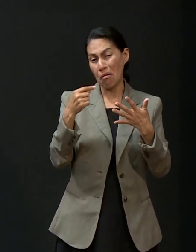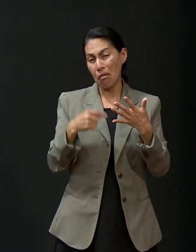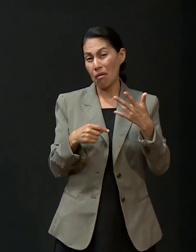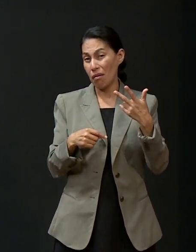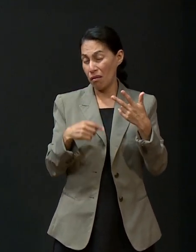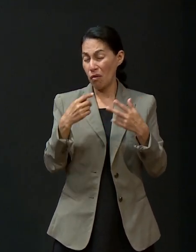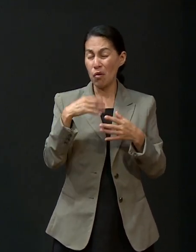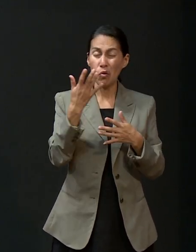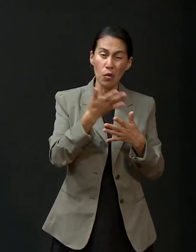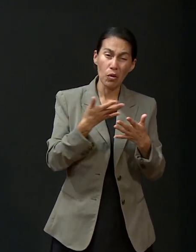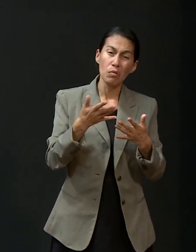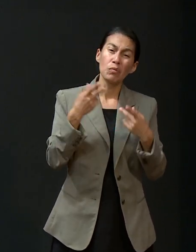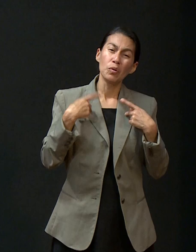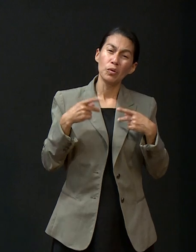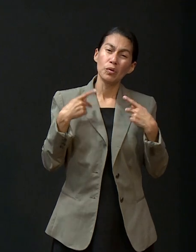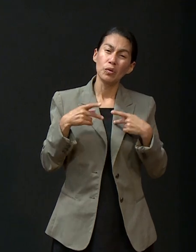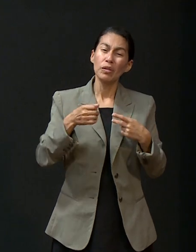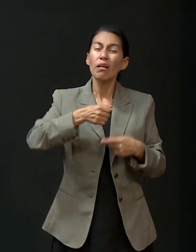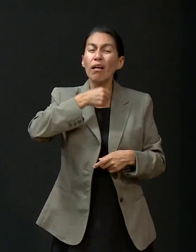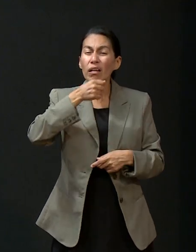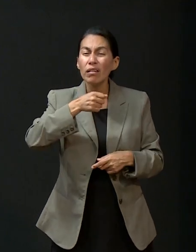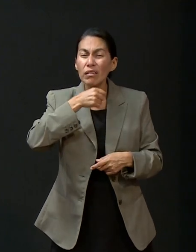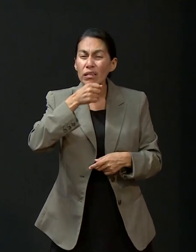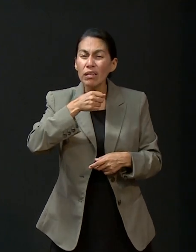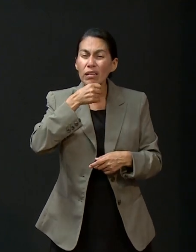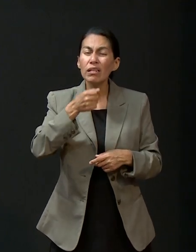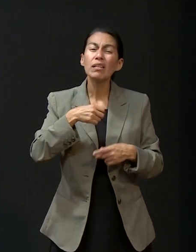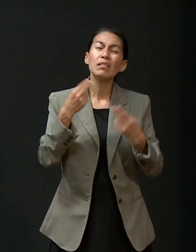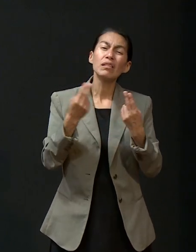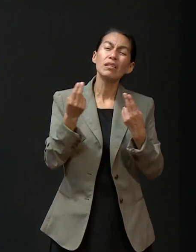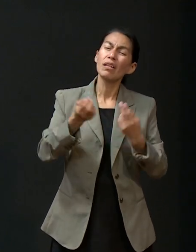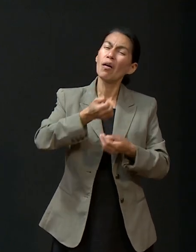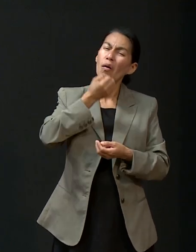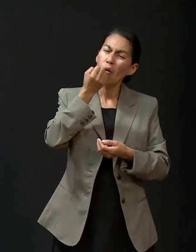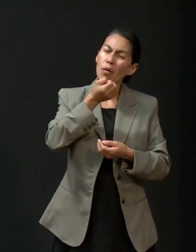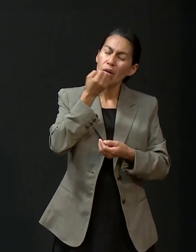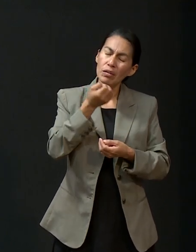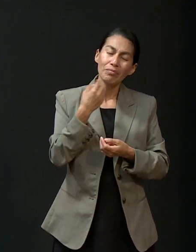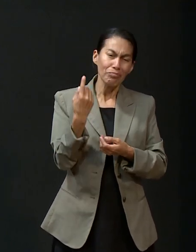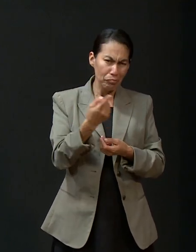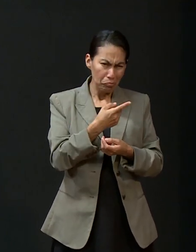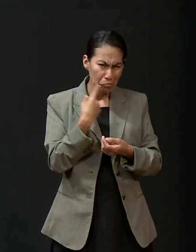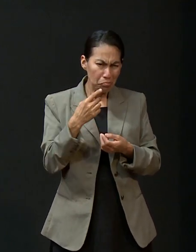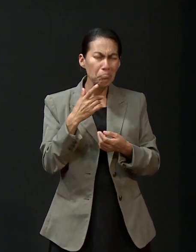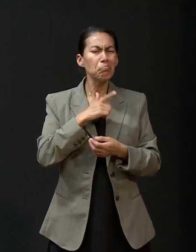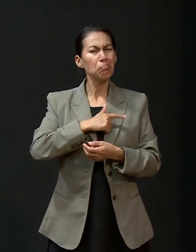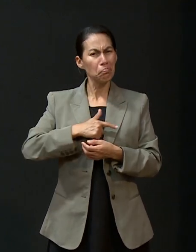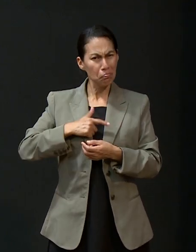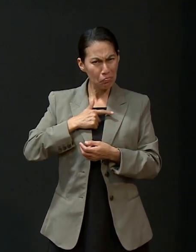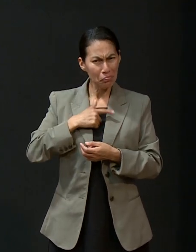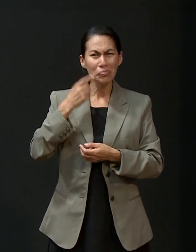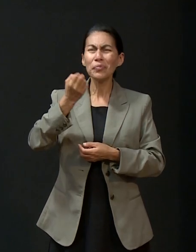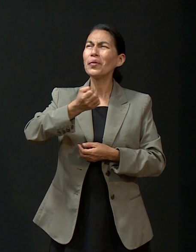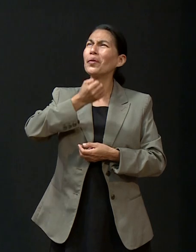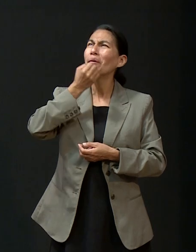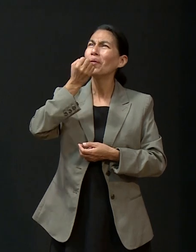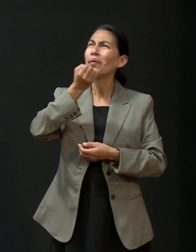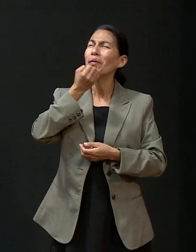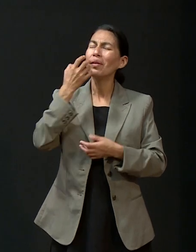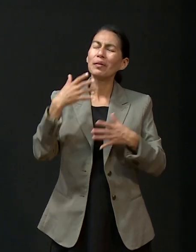Son personas De la tercera edad Que necesitan Nuestras oraciones Y con mucho gusto Lo estaremos haciendo